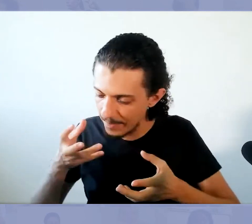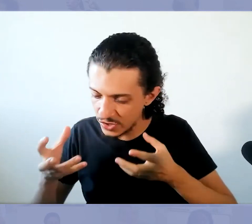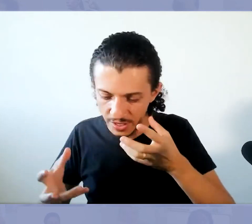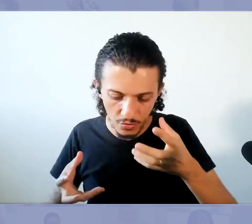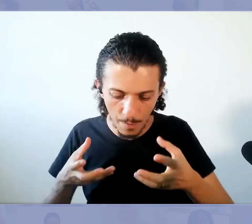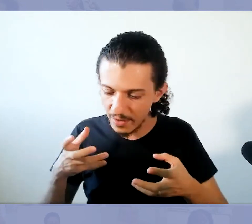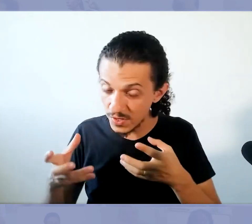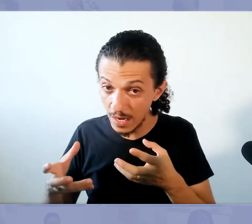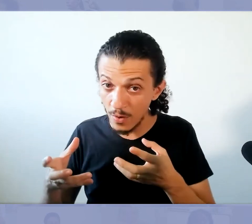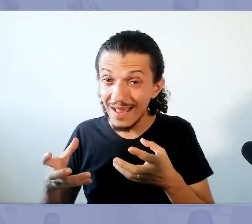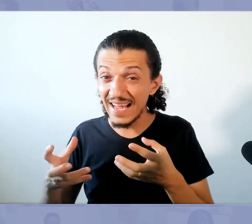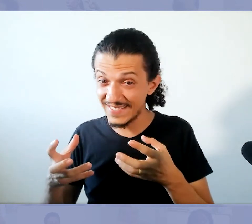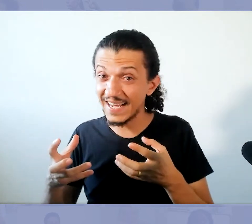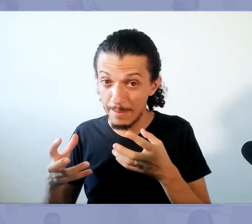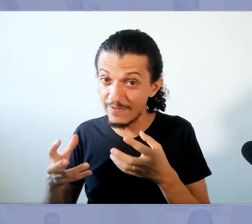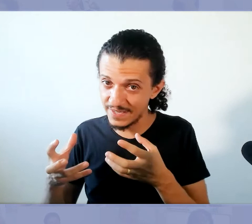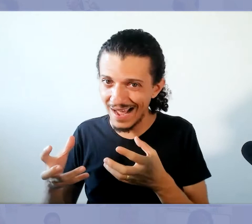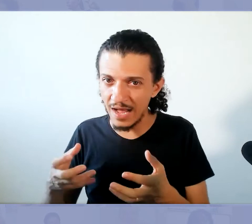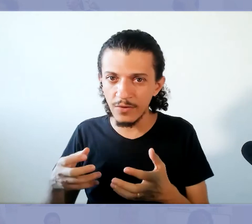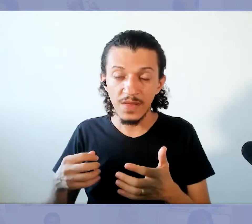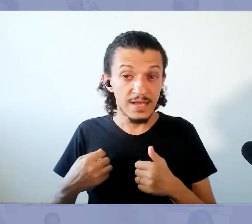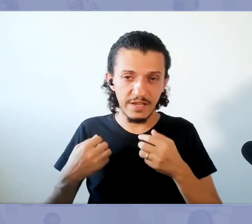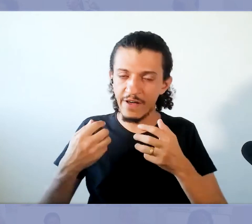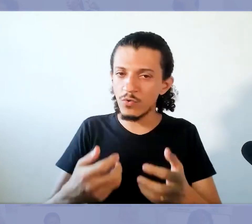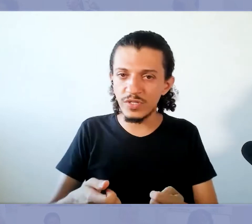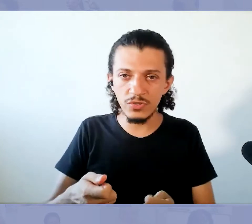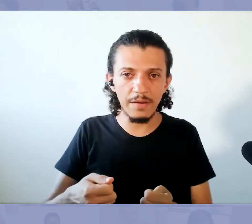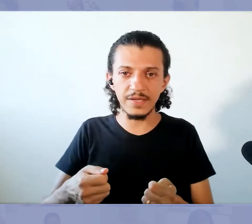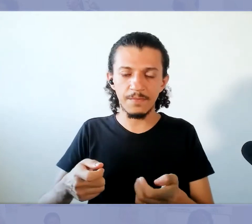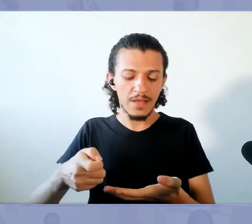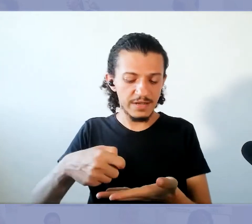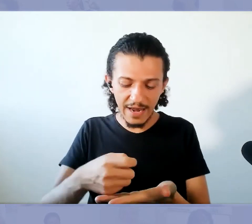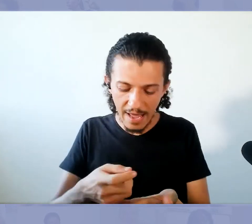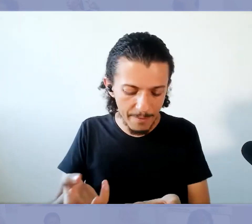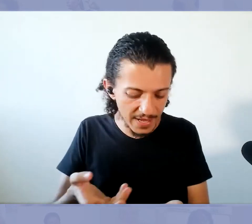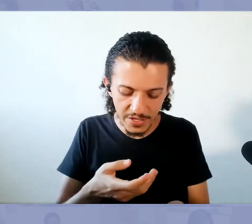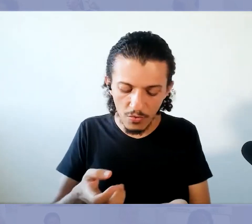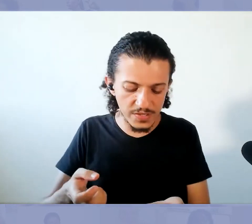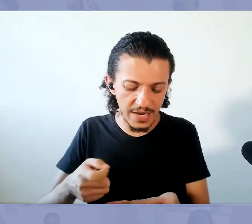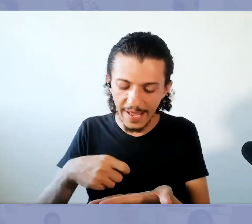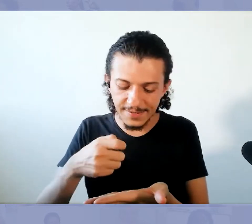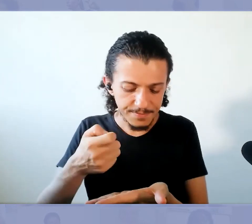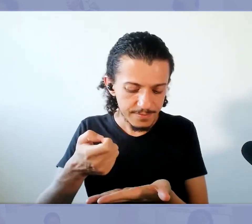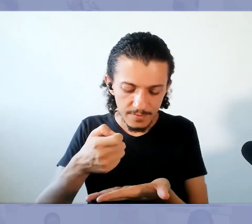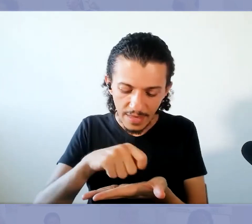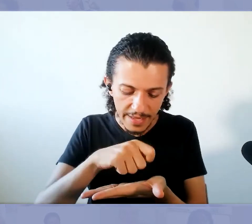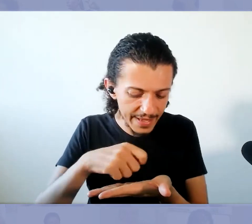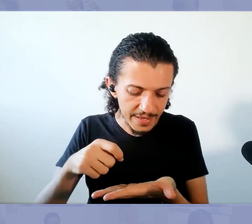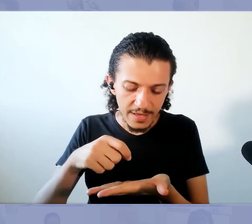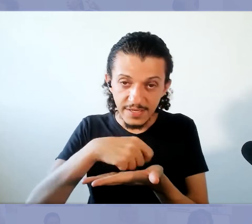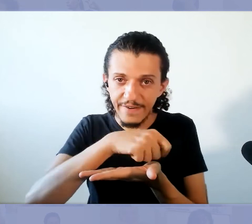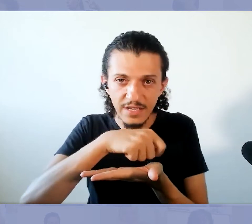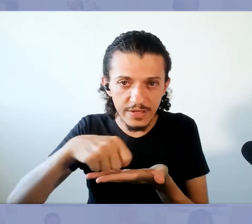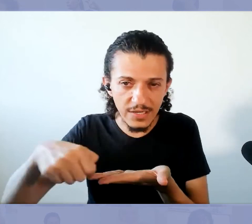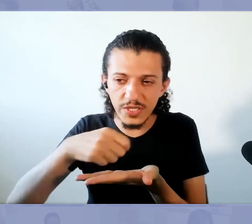fica repetindo como é que é o sinal, às vezes você acaba fazendo errado. Você vai no cursinho de Libras, você vai lá e aprende alguns sinais, e